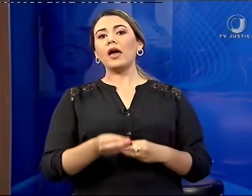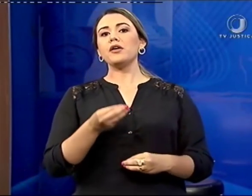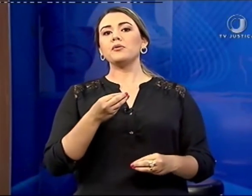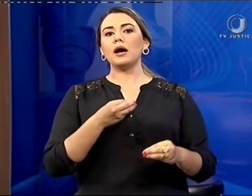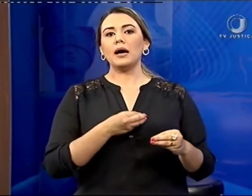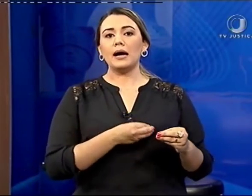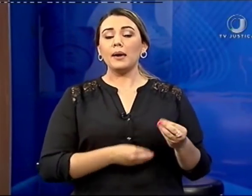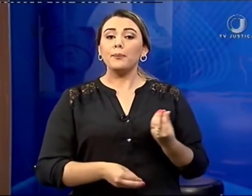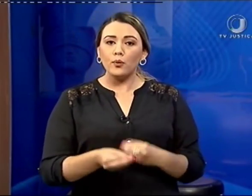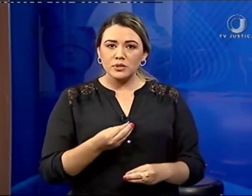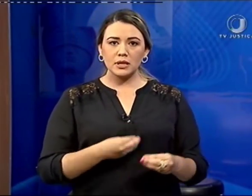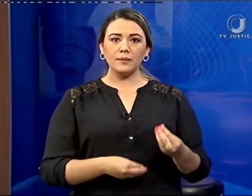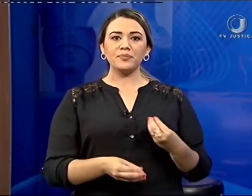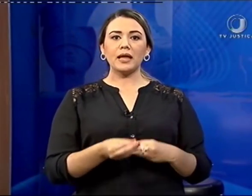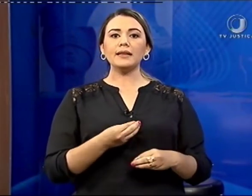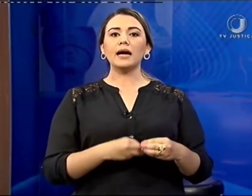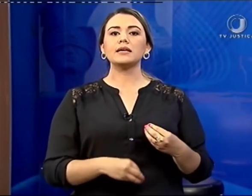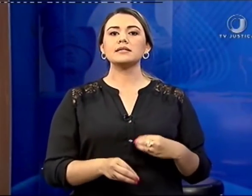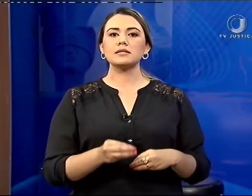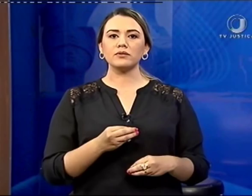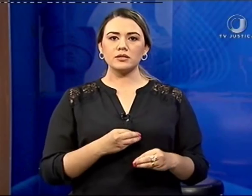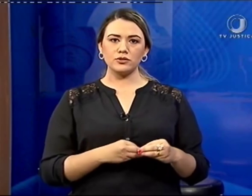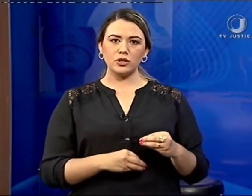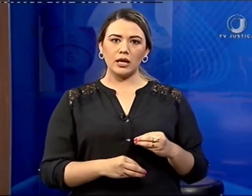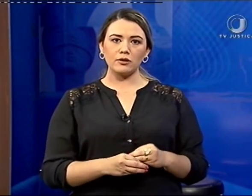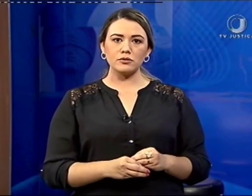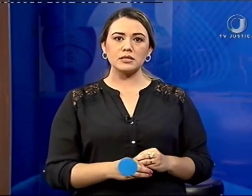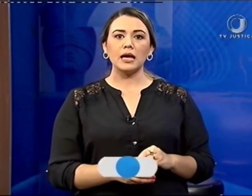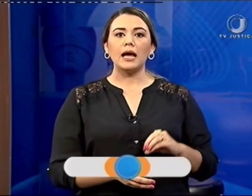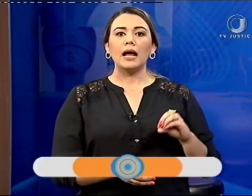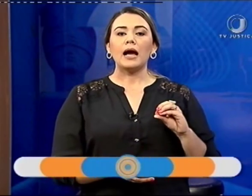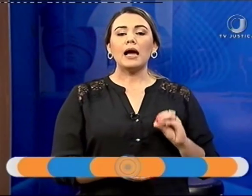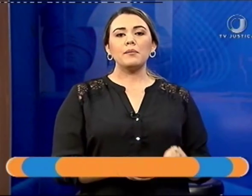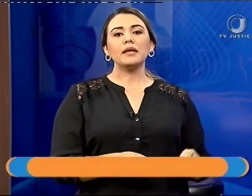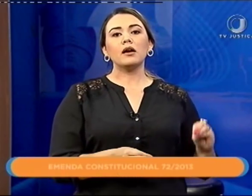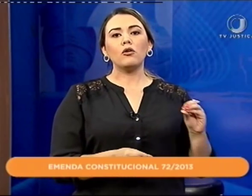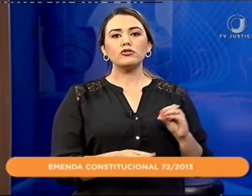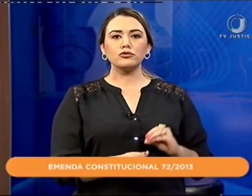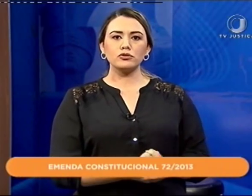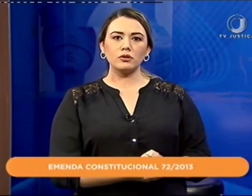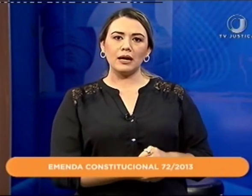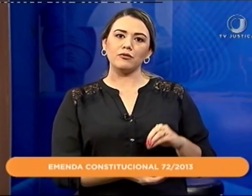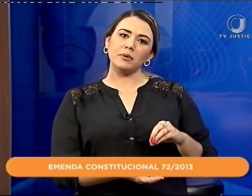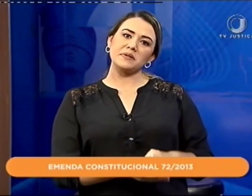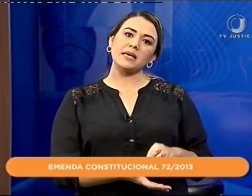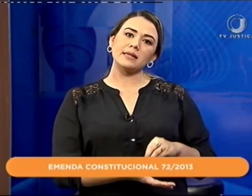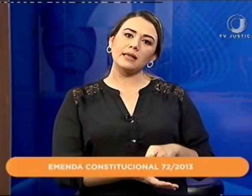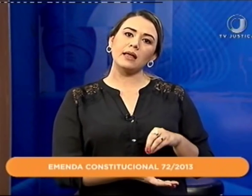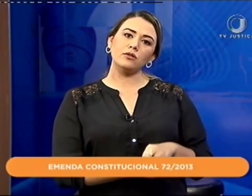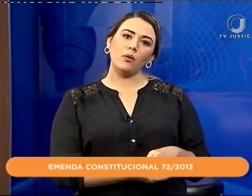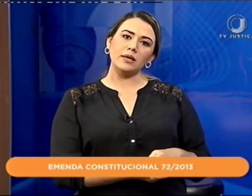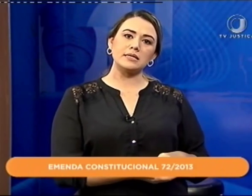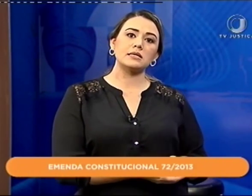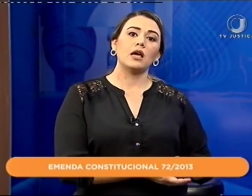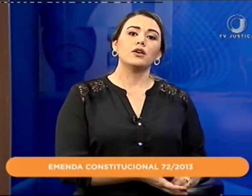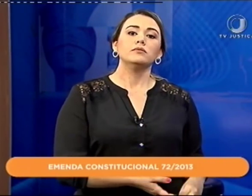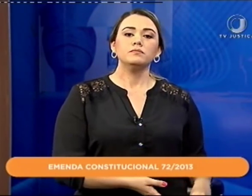veio em busca, né, da aquisição desses direitos. A Emenda Constitucional número 72